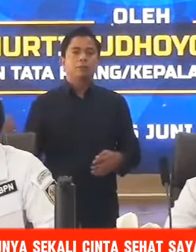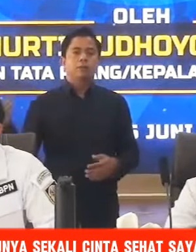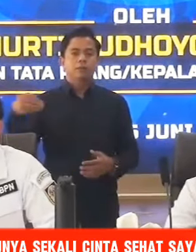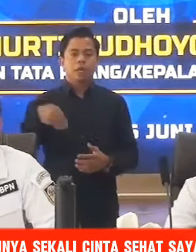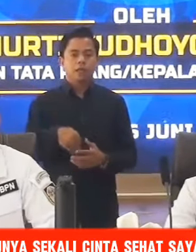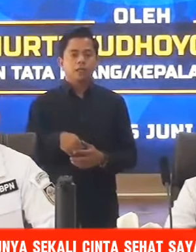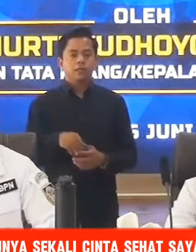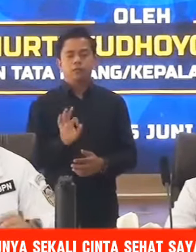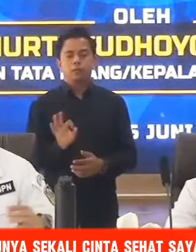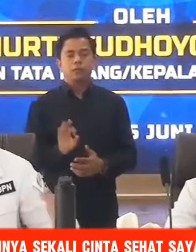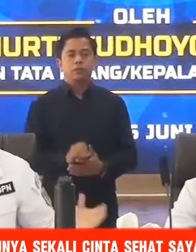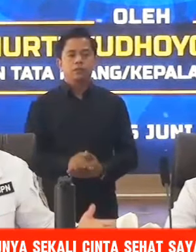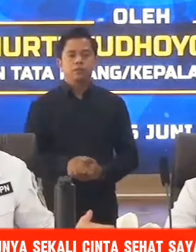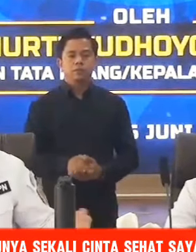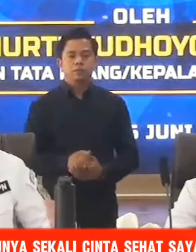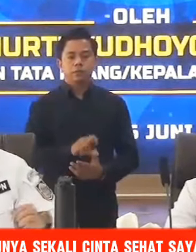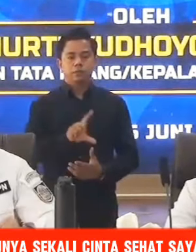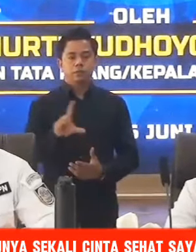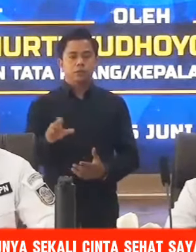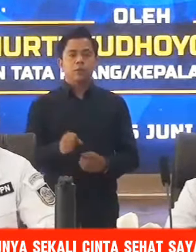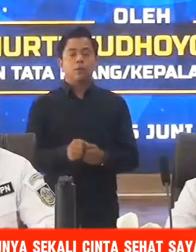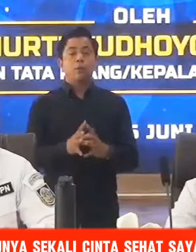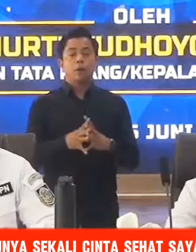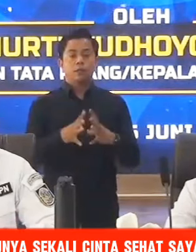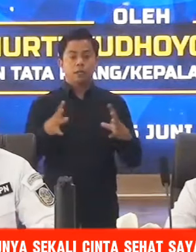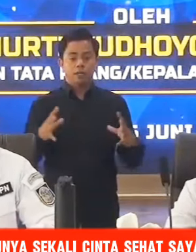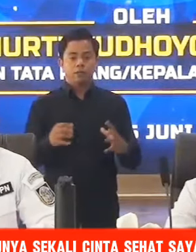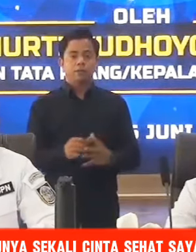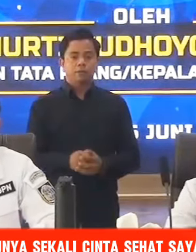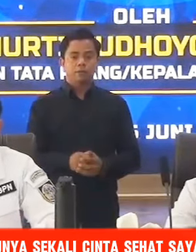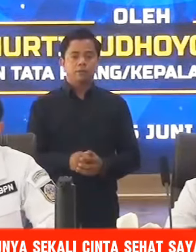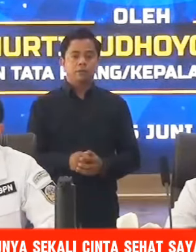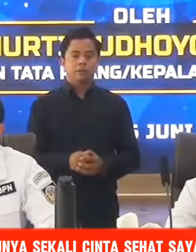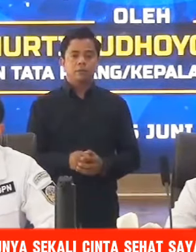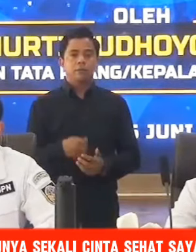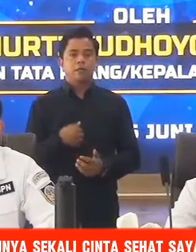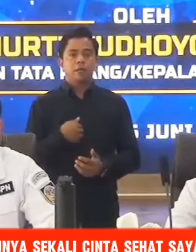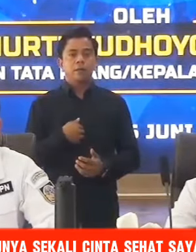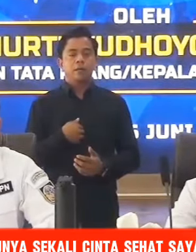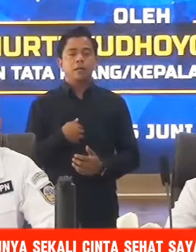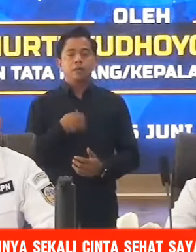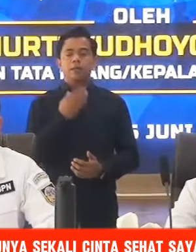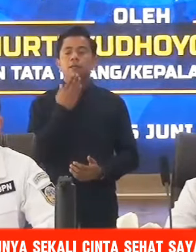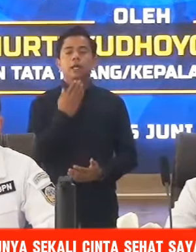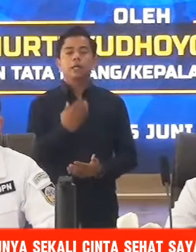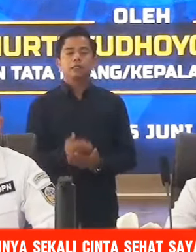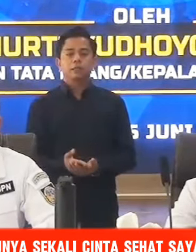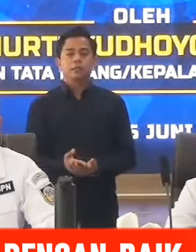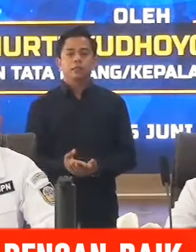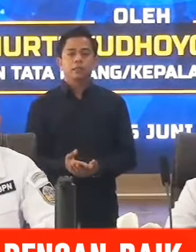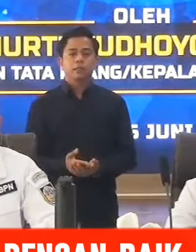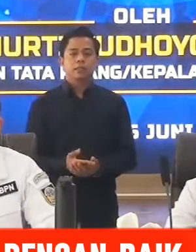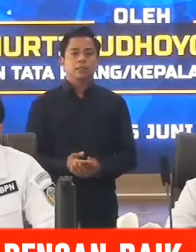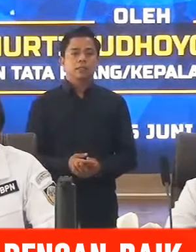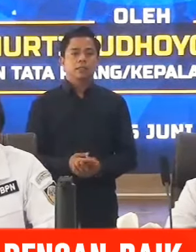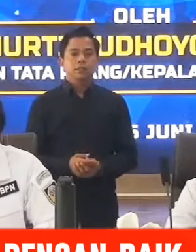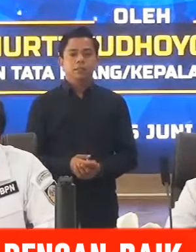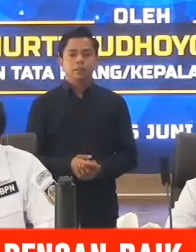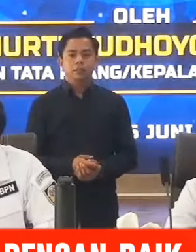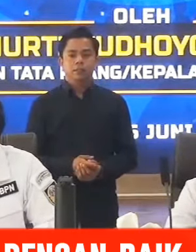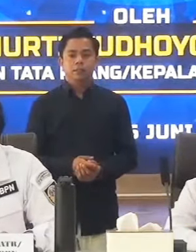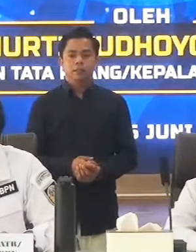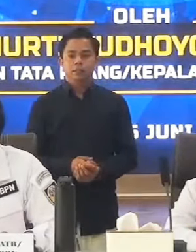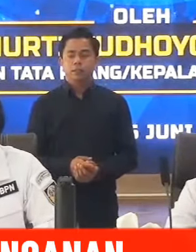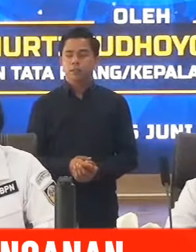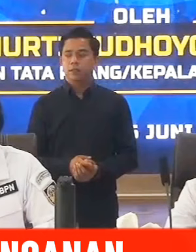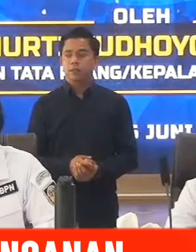secara langsung karena memang banyak sekali tugas yang harus saya jalankan. Oleh karena itu saya juga mengucapkan terima kasih karena tugas-tugas itu juga telah dijalankan dengan